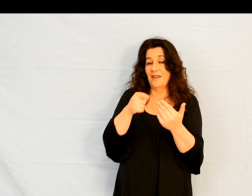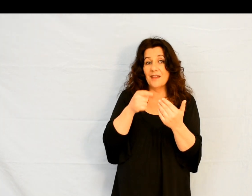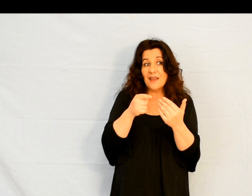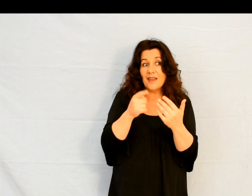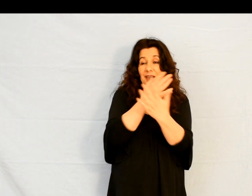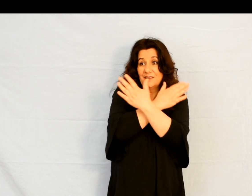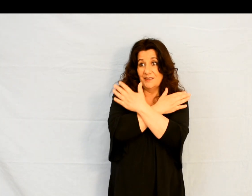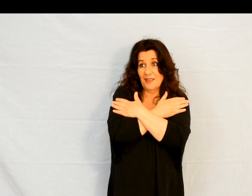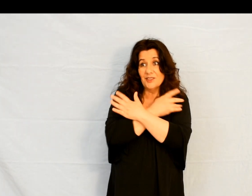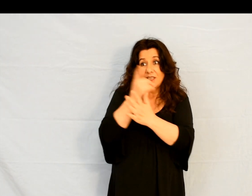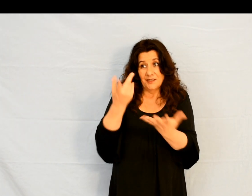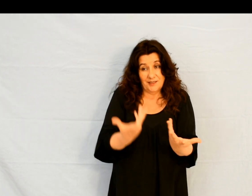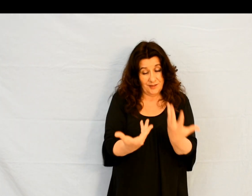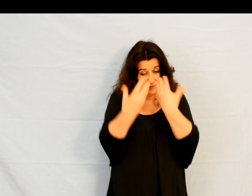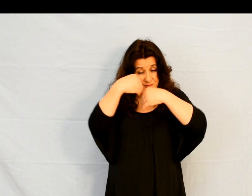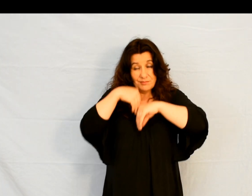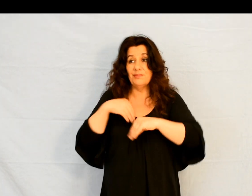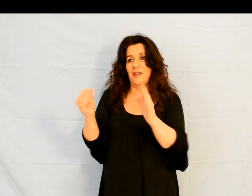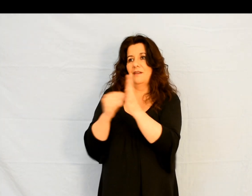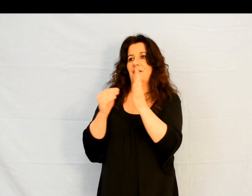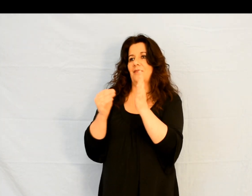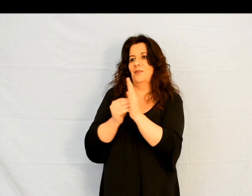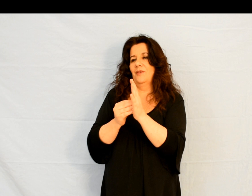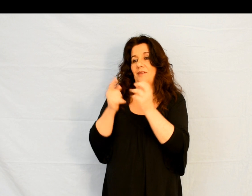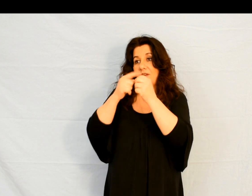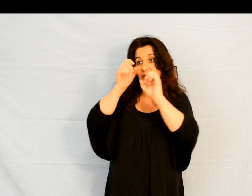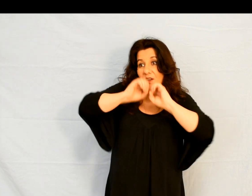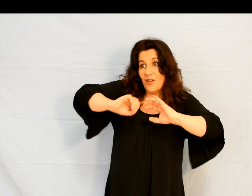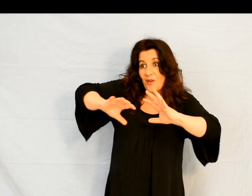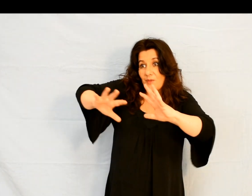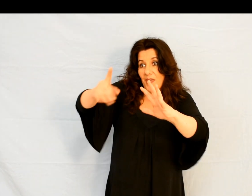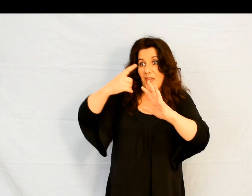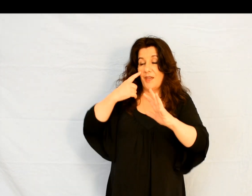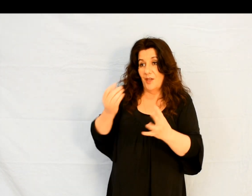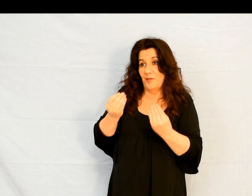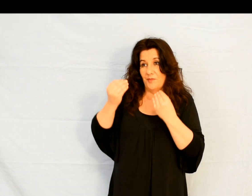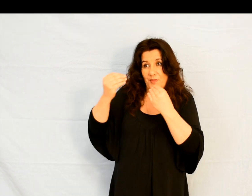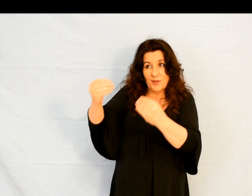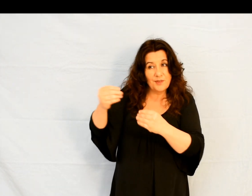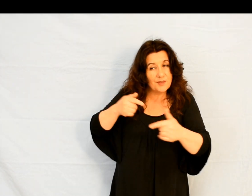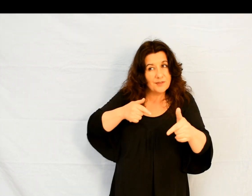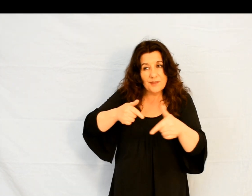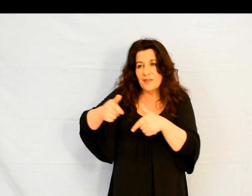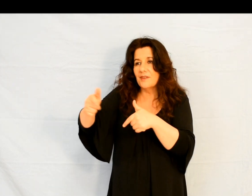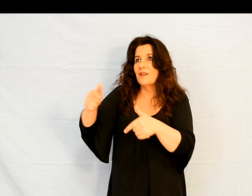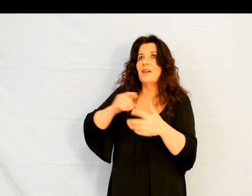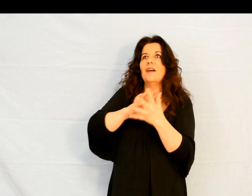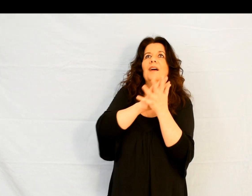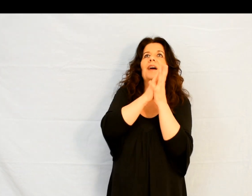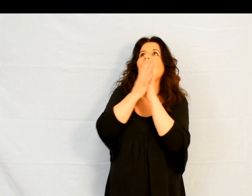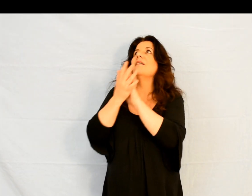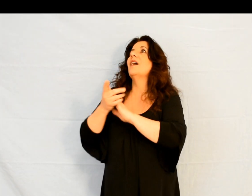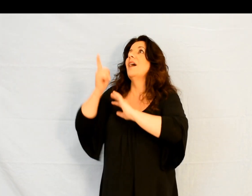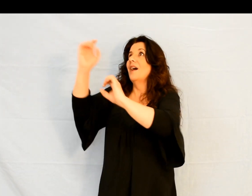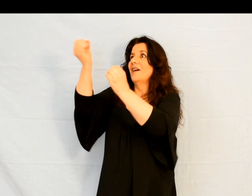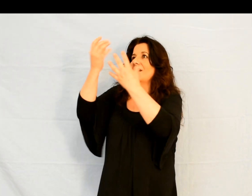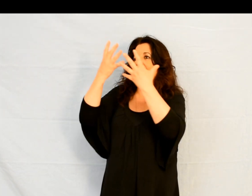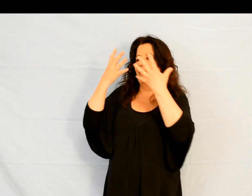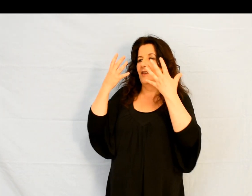À sa lumière, marche vers la splendeur. Ne laisse pas ta gloire à un autre, tes privilèges